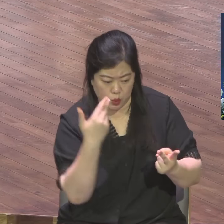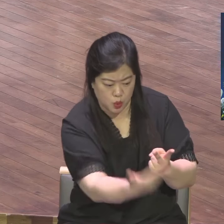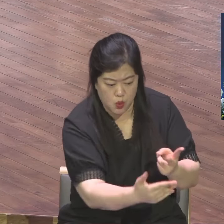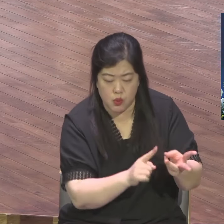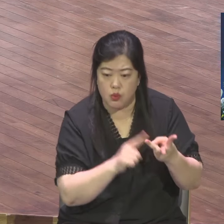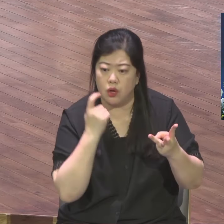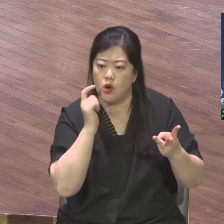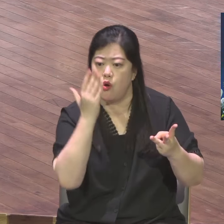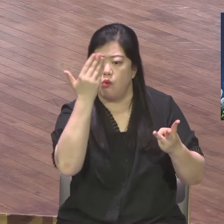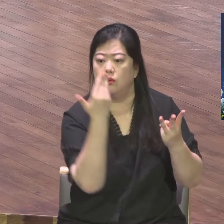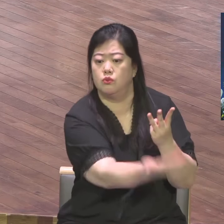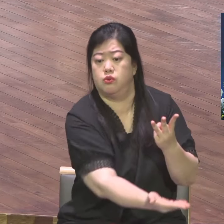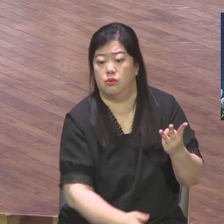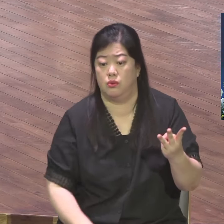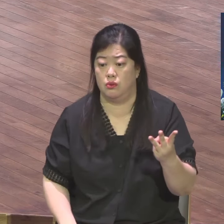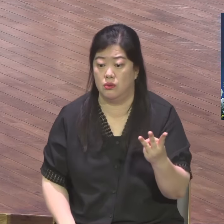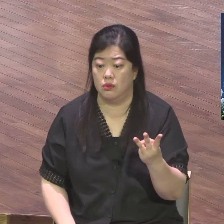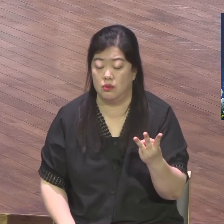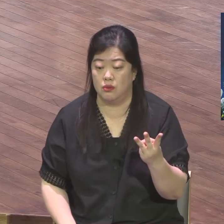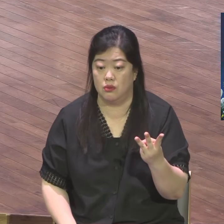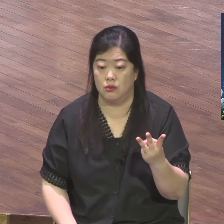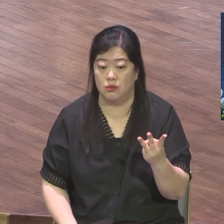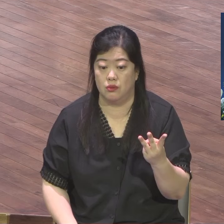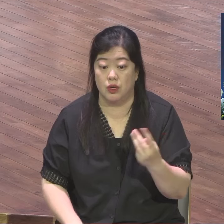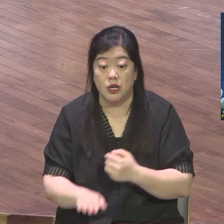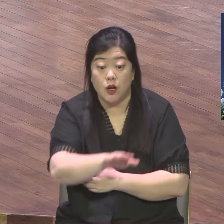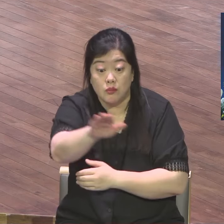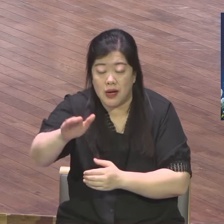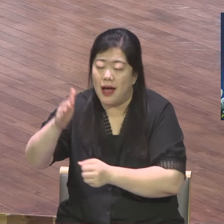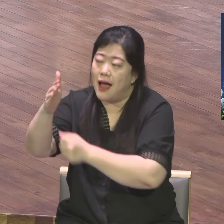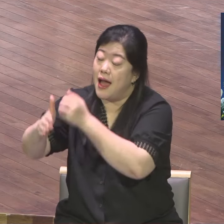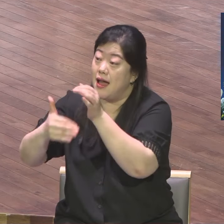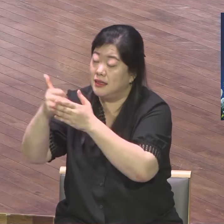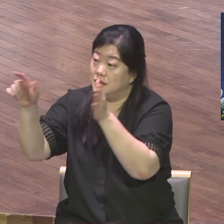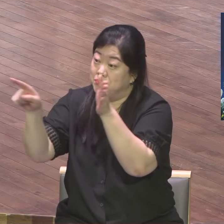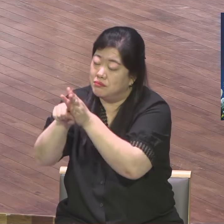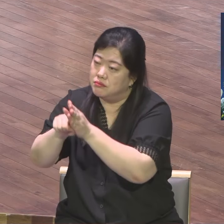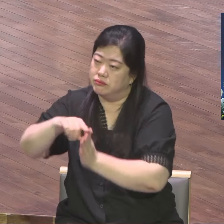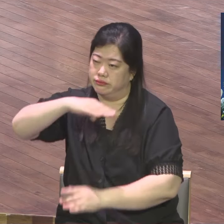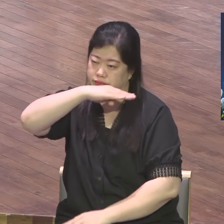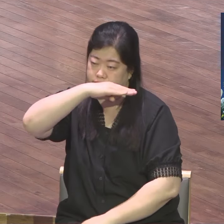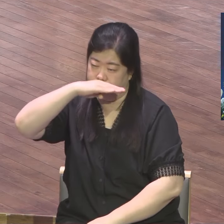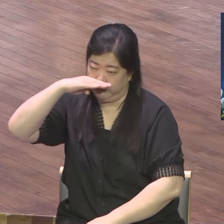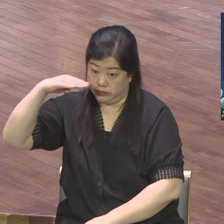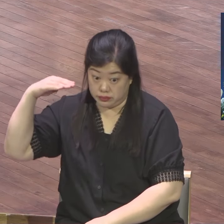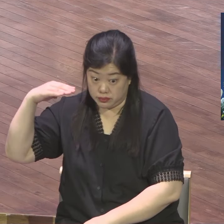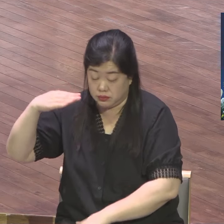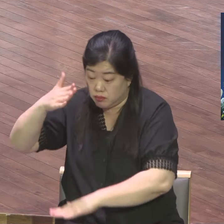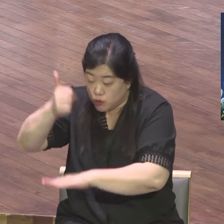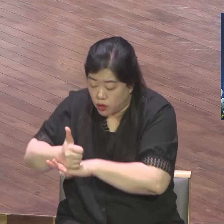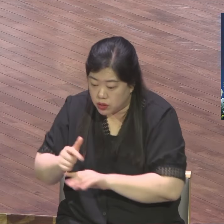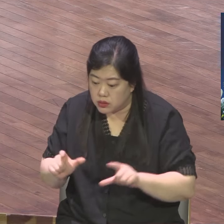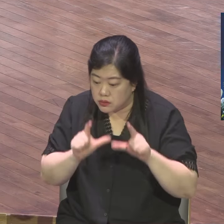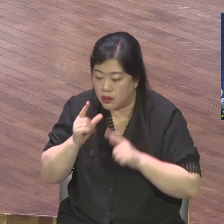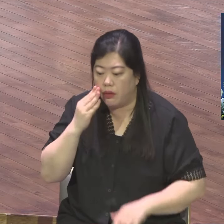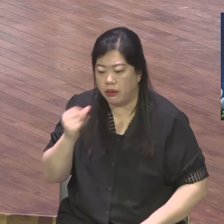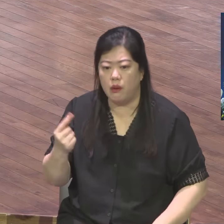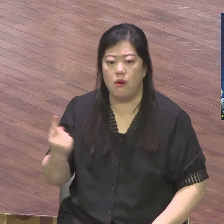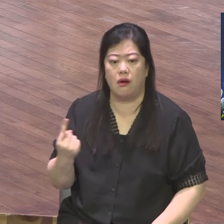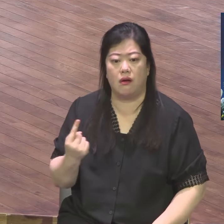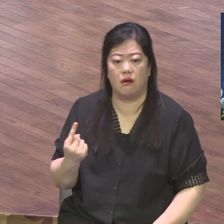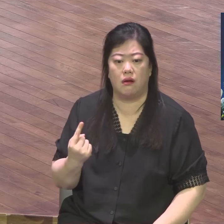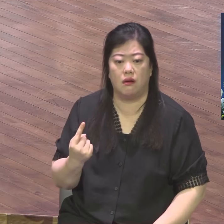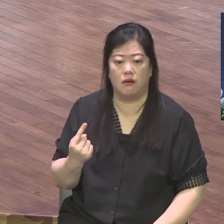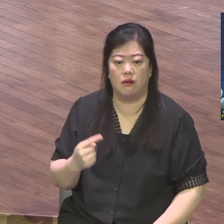예수 잘 믿으면요, 예수를 성경대로 믿으면 잘 살 수밖에 없어요. 예수를 성경대로 안